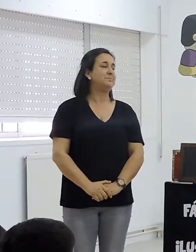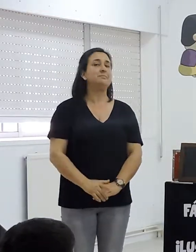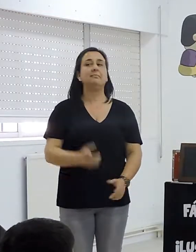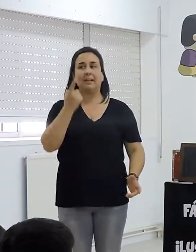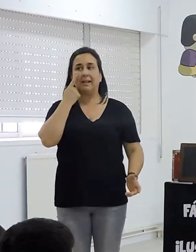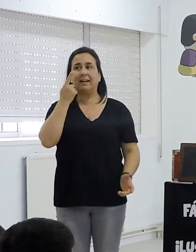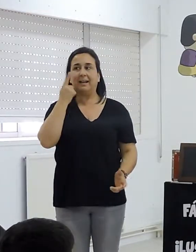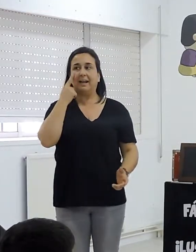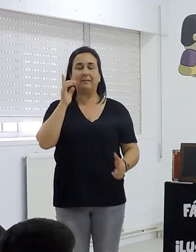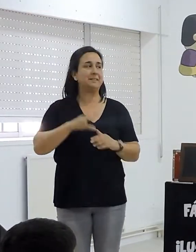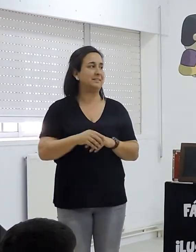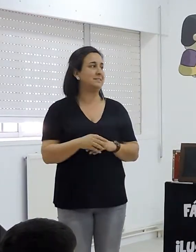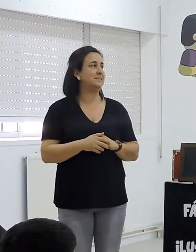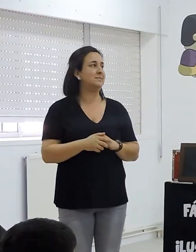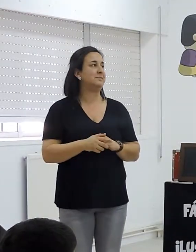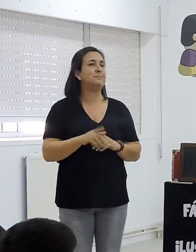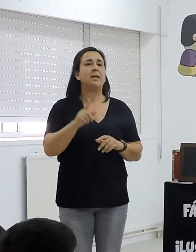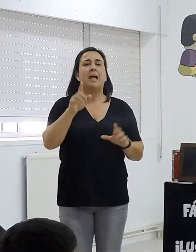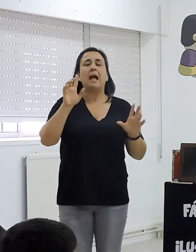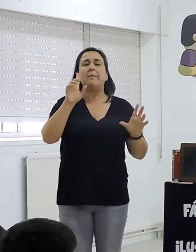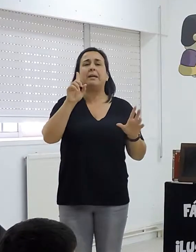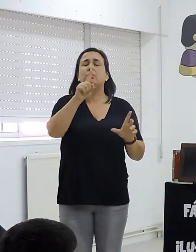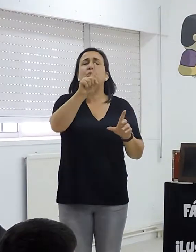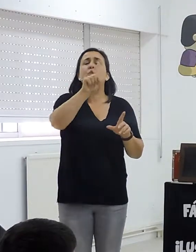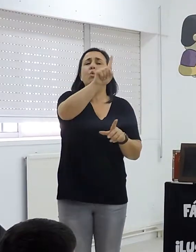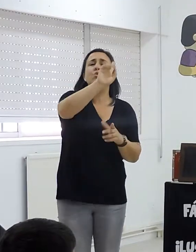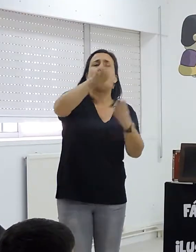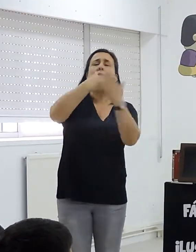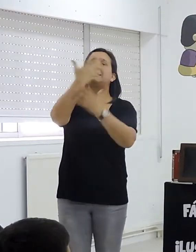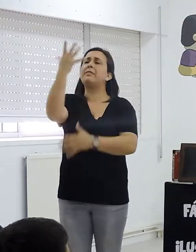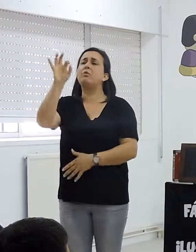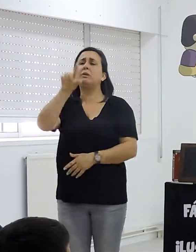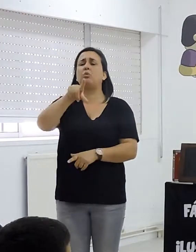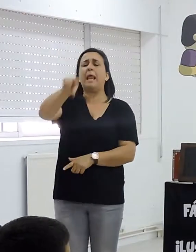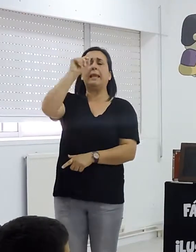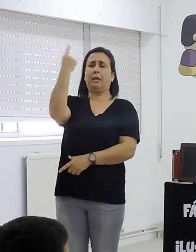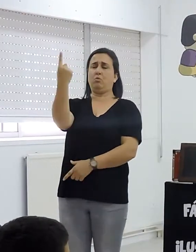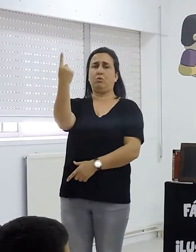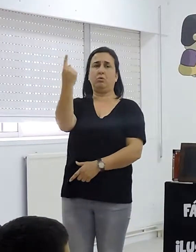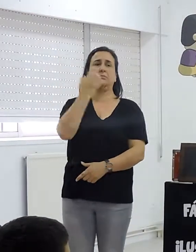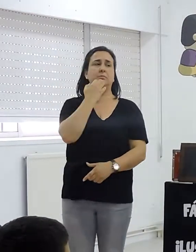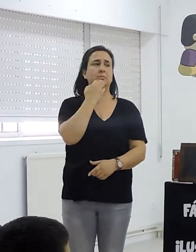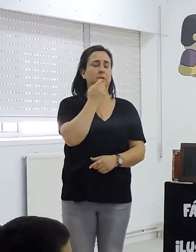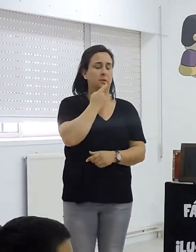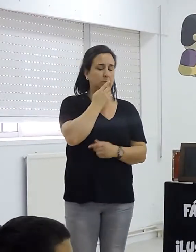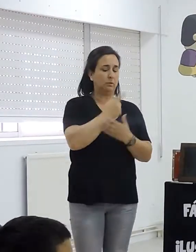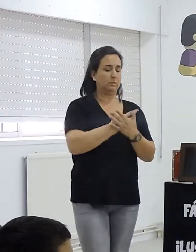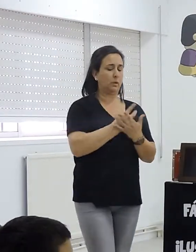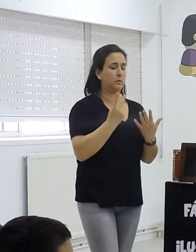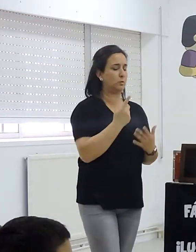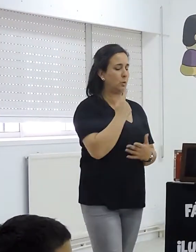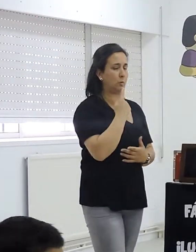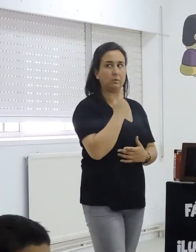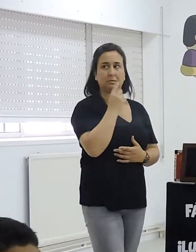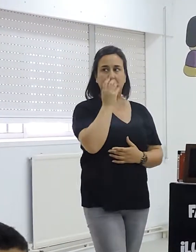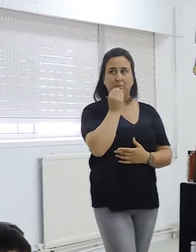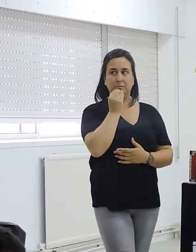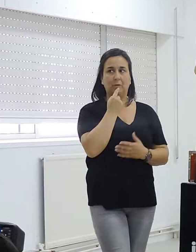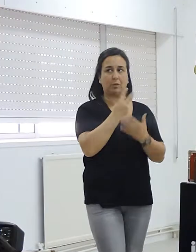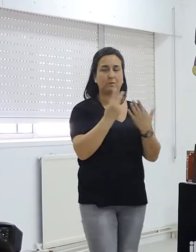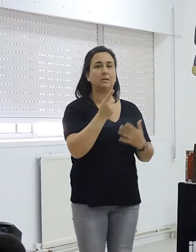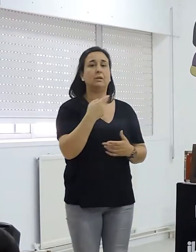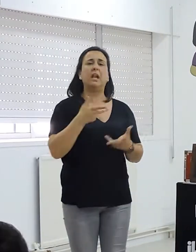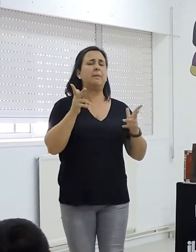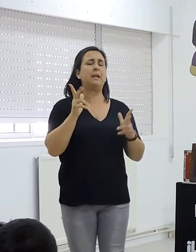Bueno, Vale, no. bueno, tú, entre el 1 y el 50 puedes elegir cualquier número, Vale. como por ejemplo el 17. Con